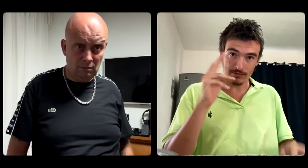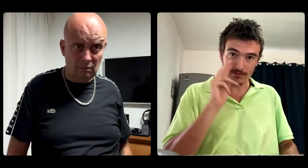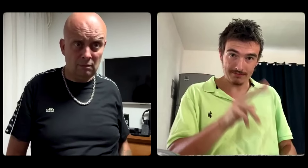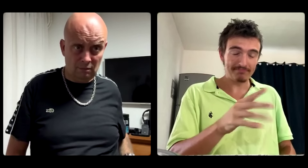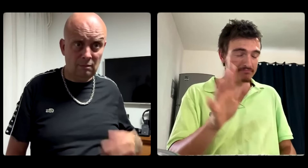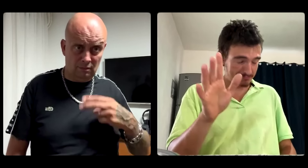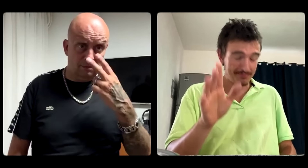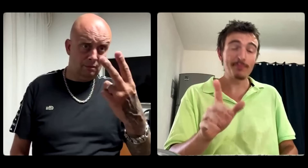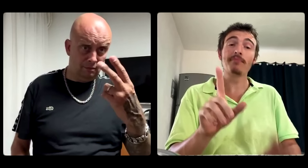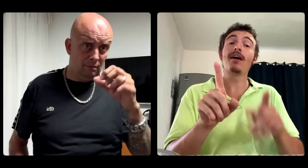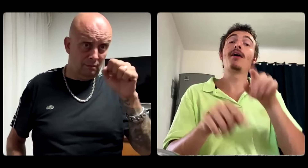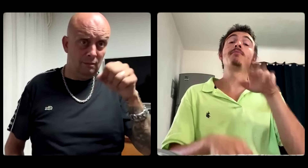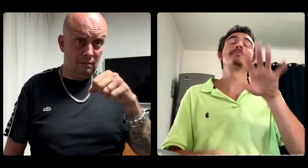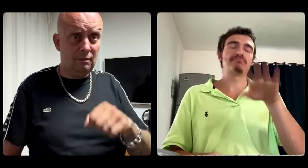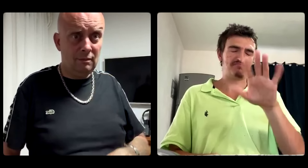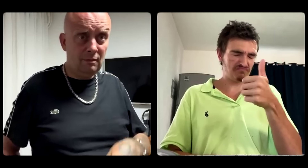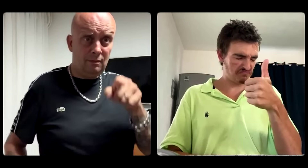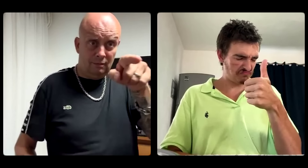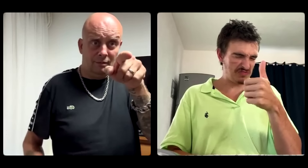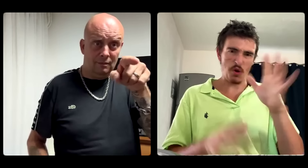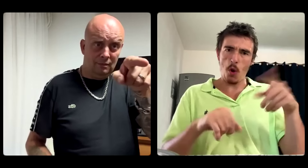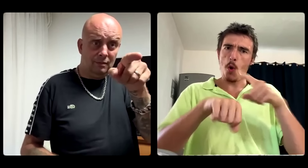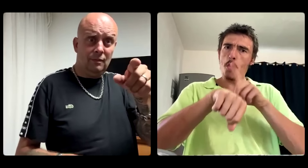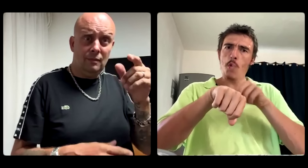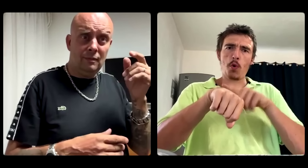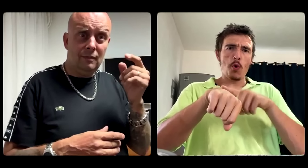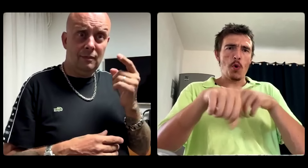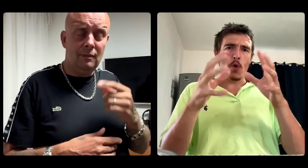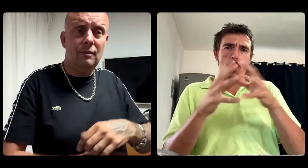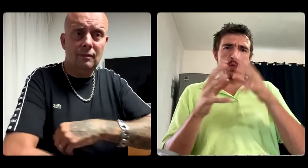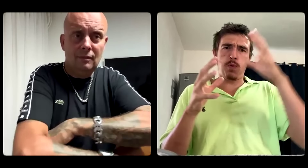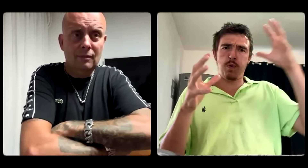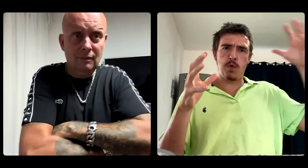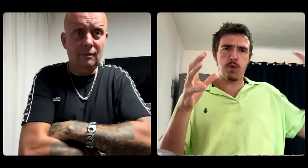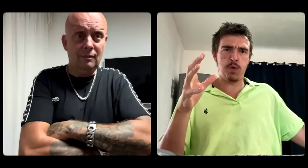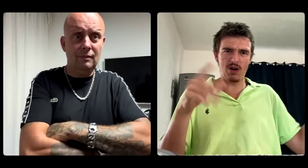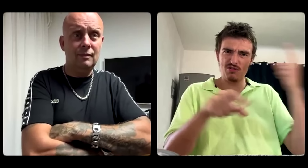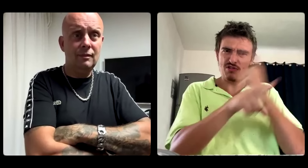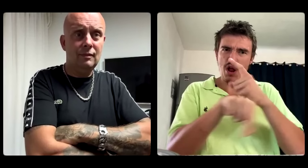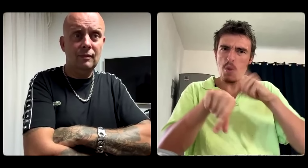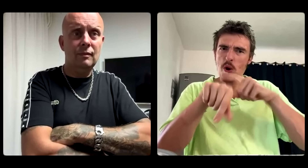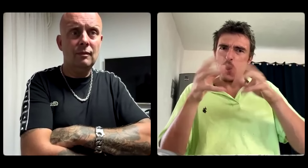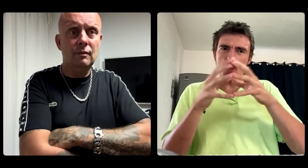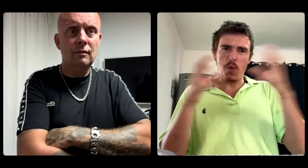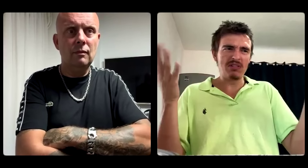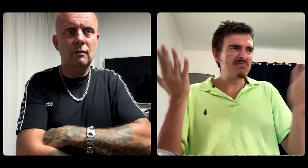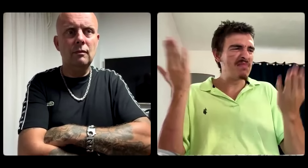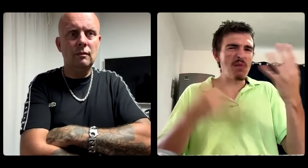Ja. Voor nu? En dan?